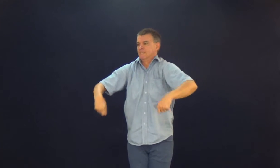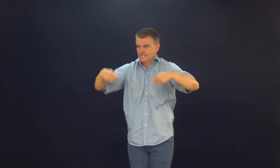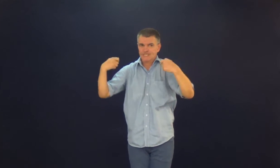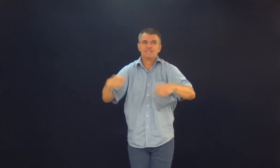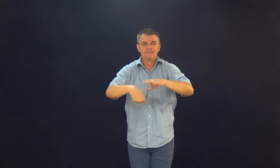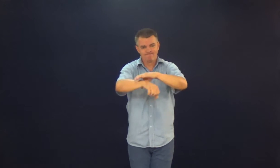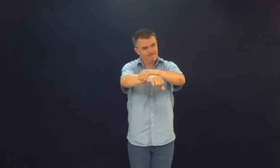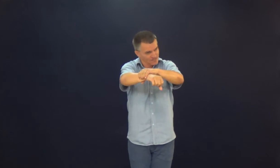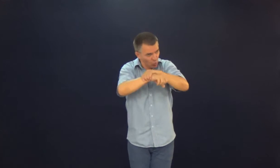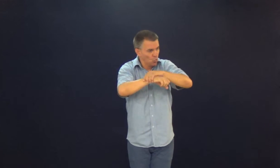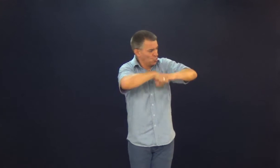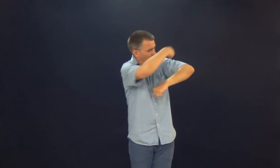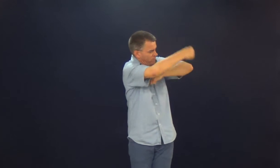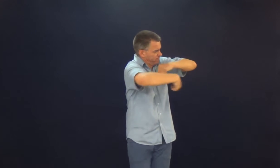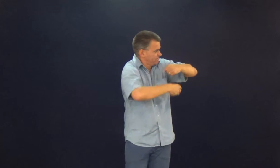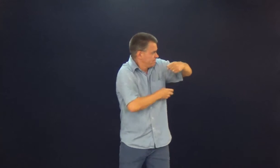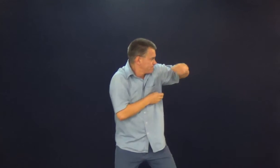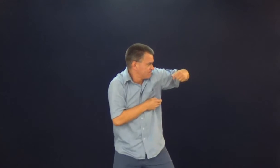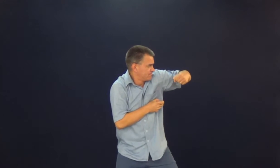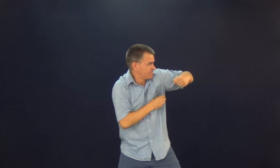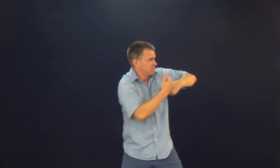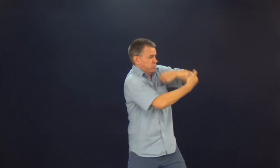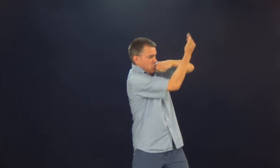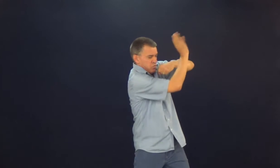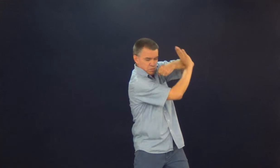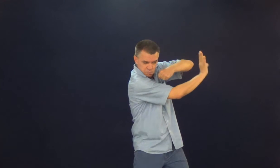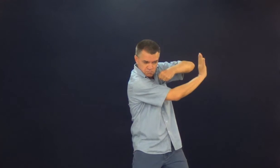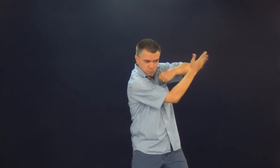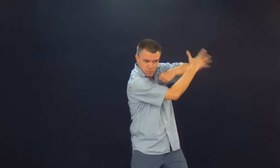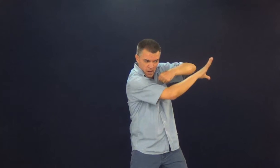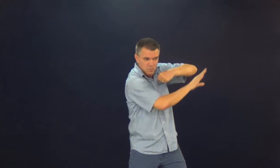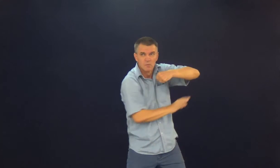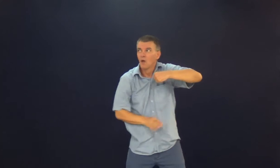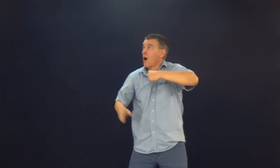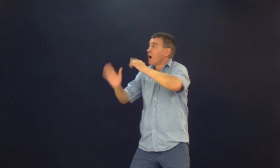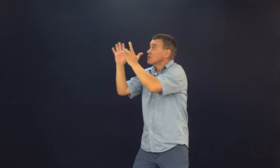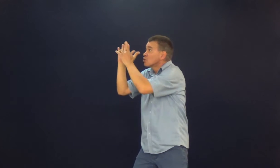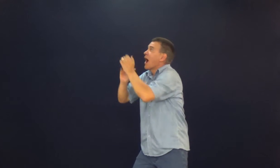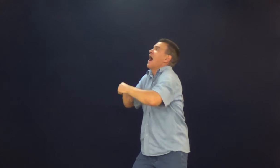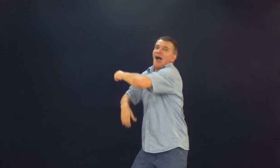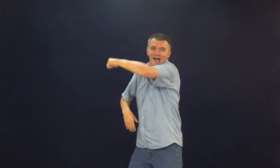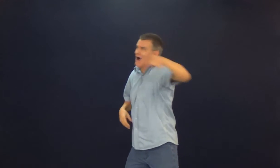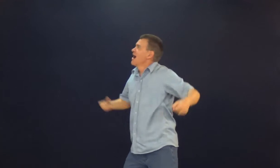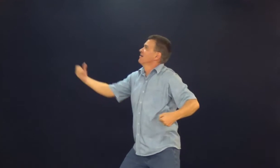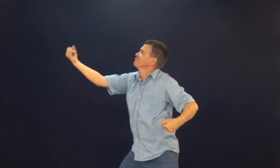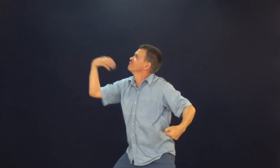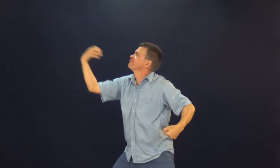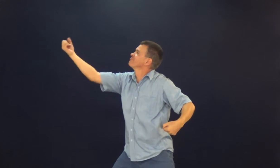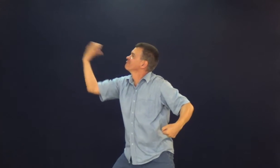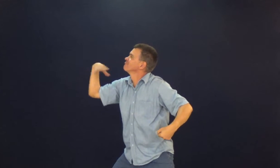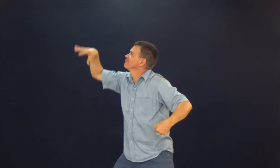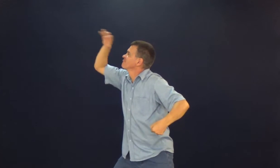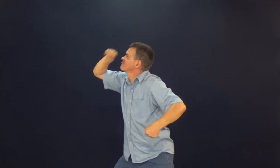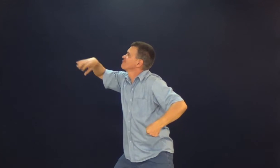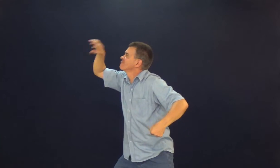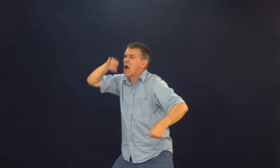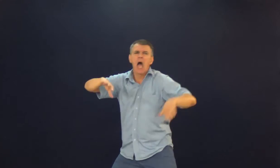neves estão a armadura de deus certo os dados serão lançados mas não